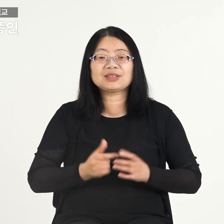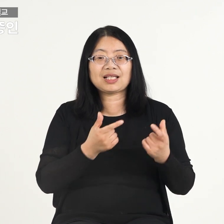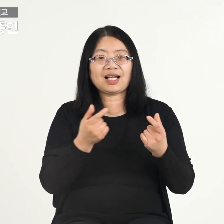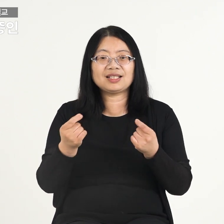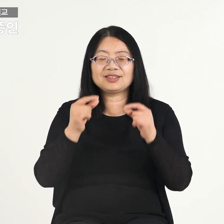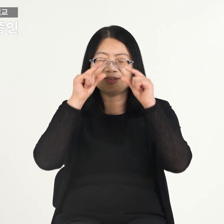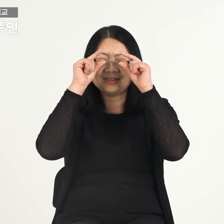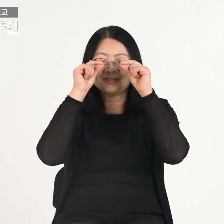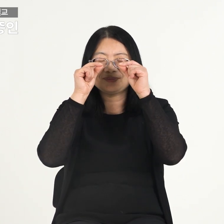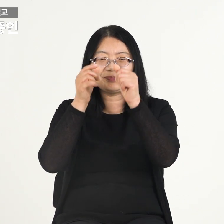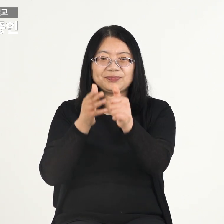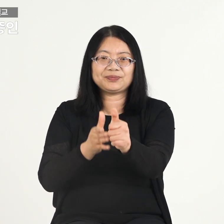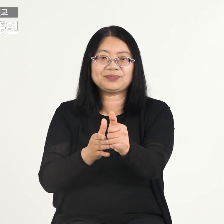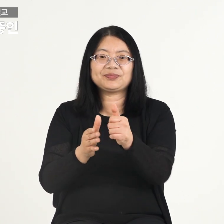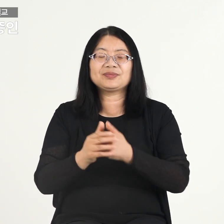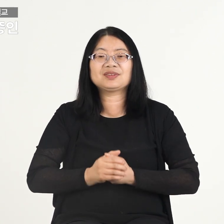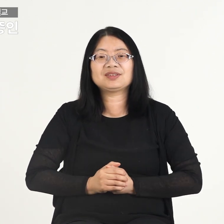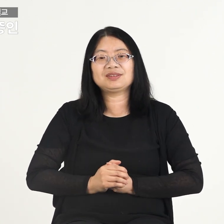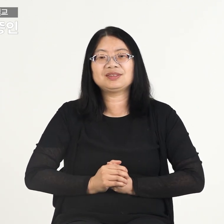같이 한번 눈을 감으십시다.